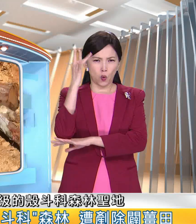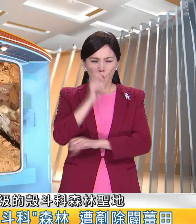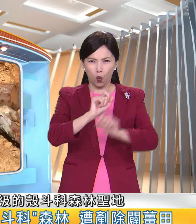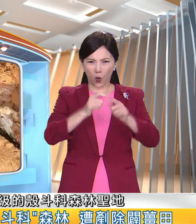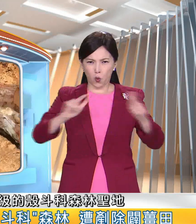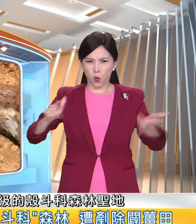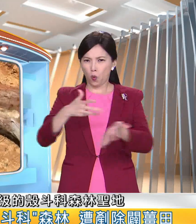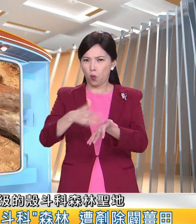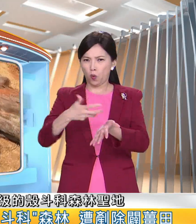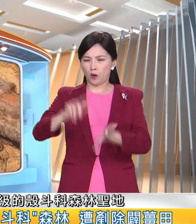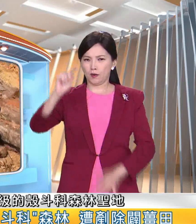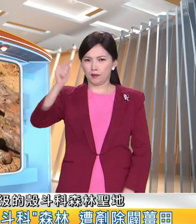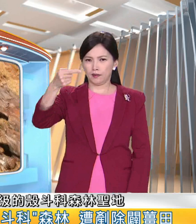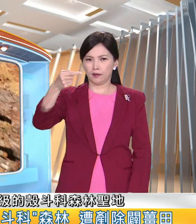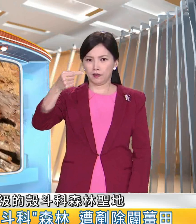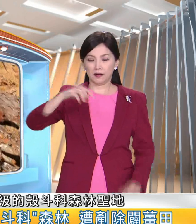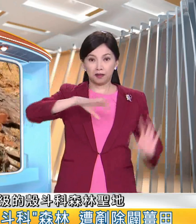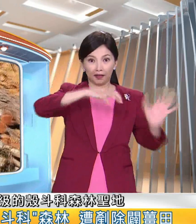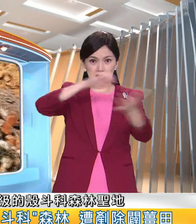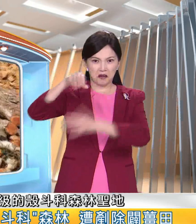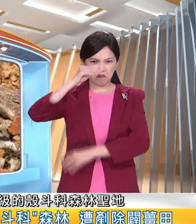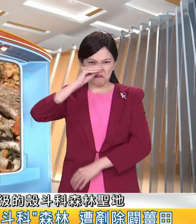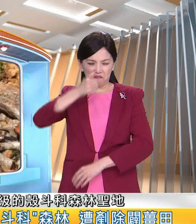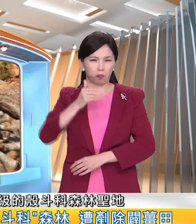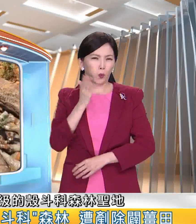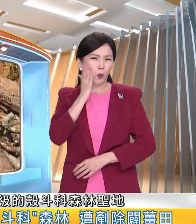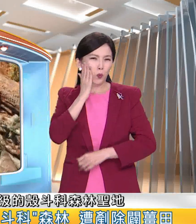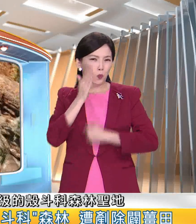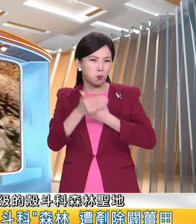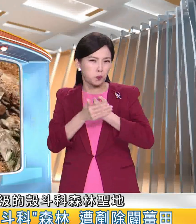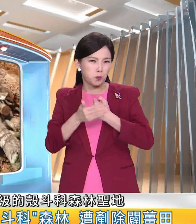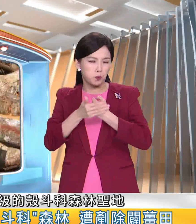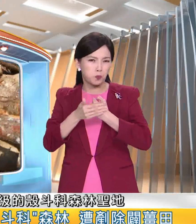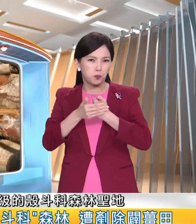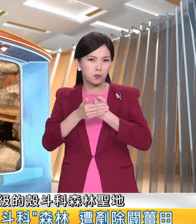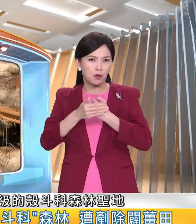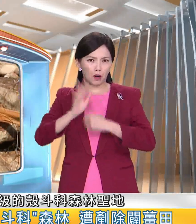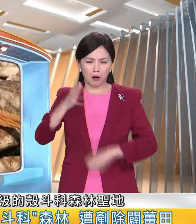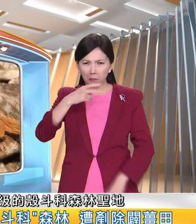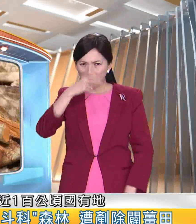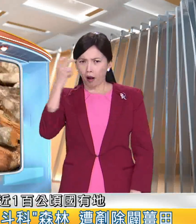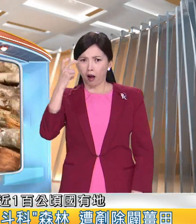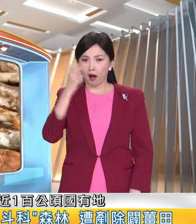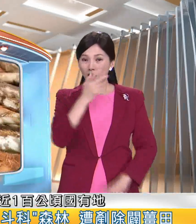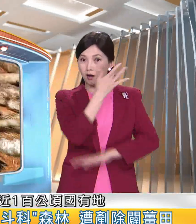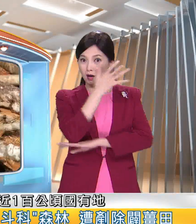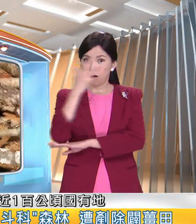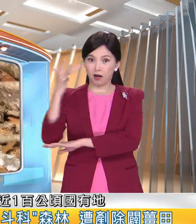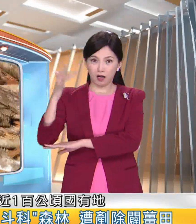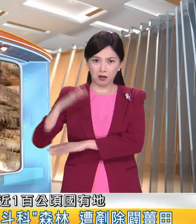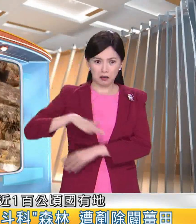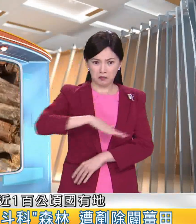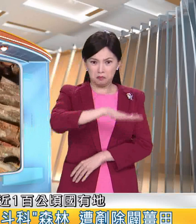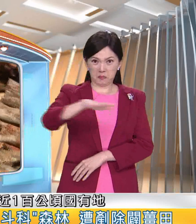也是世界顶级的蝌蚪科森林圣地。但是却发现有将